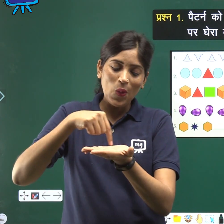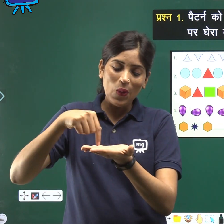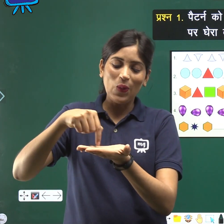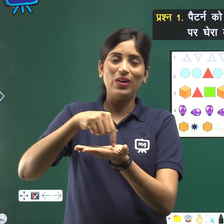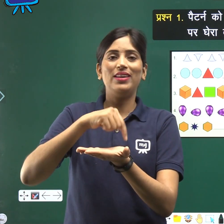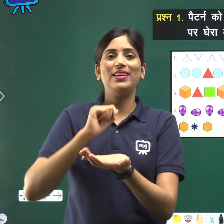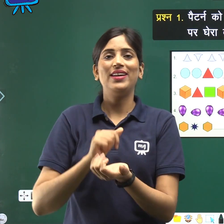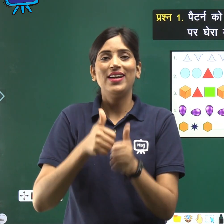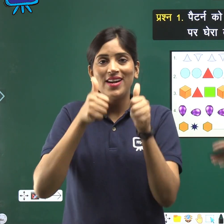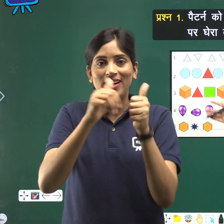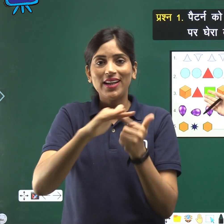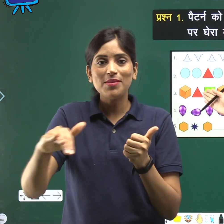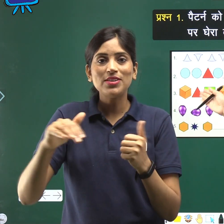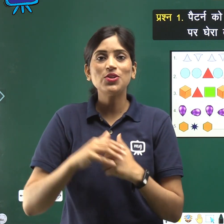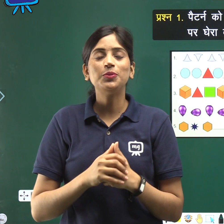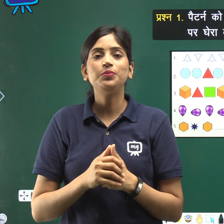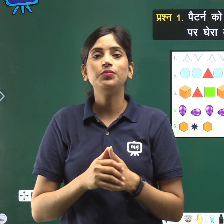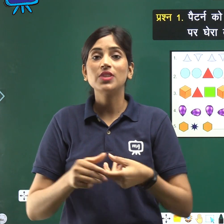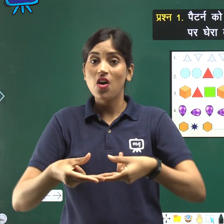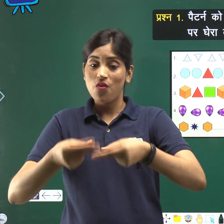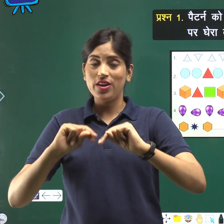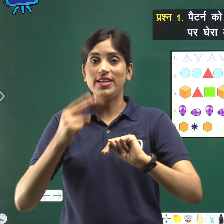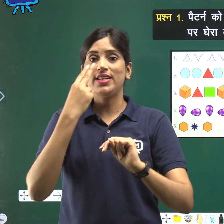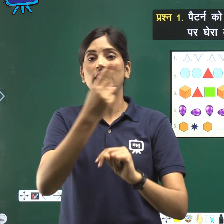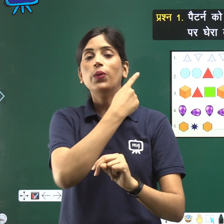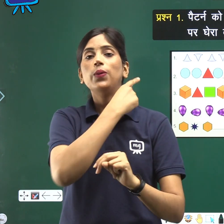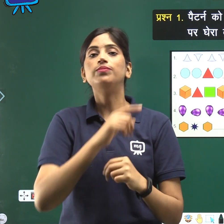गोल। ठीक है बच्चों। फिर नीचे देखो,